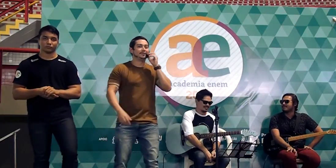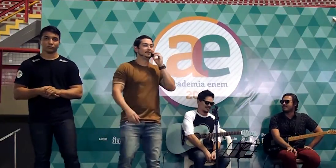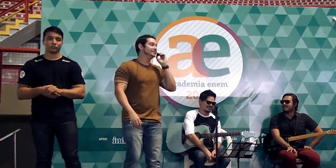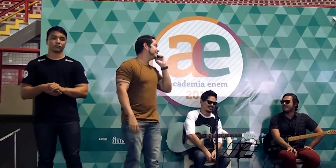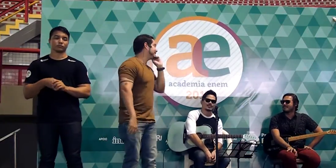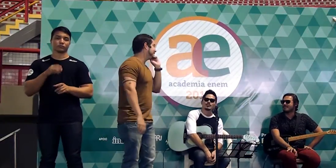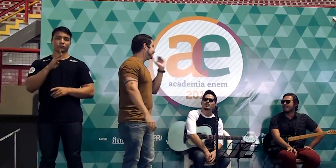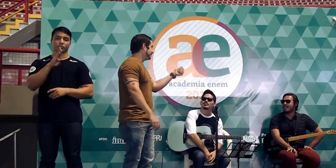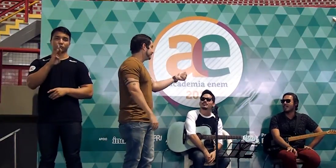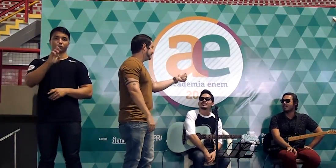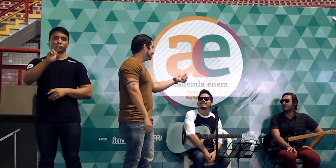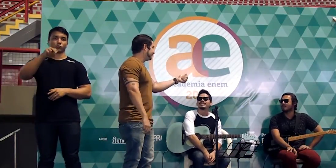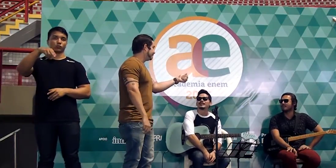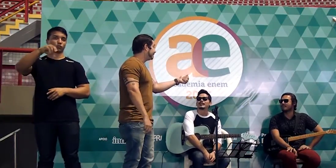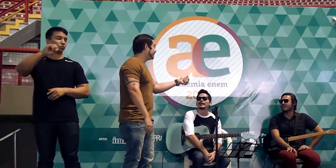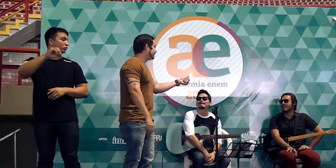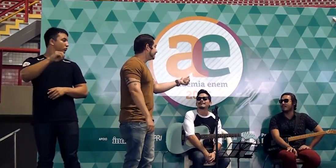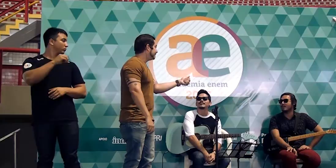Bruno.